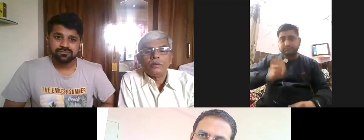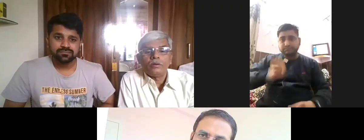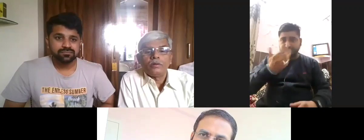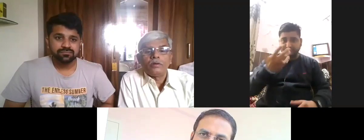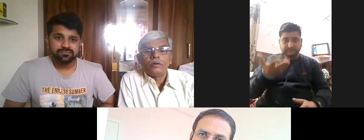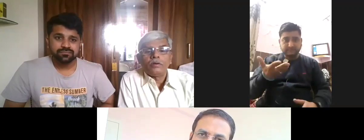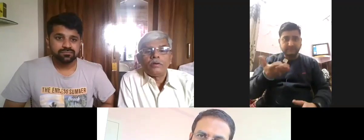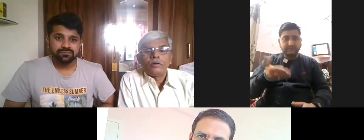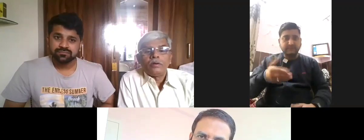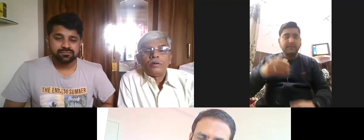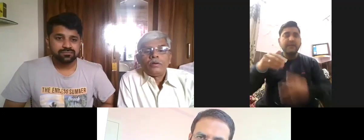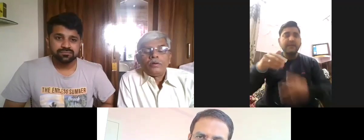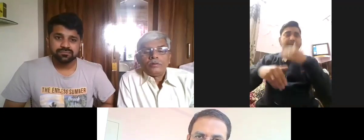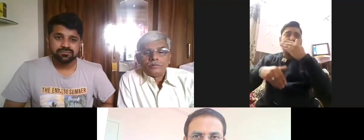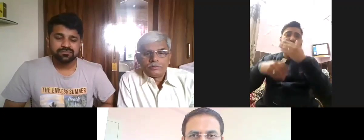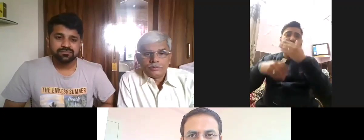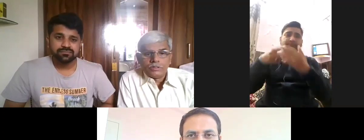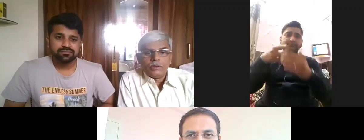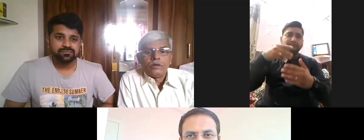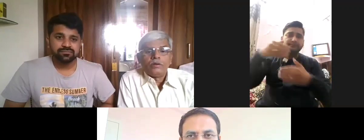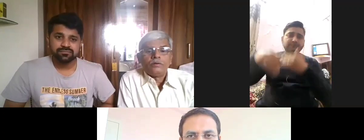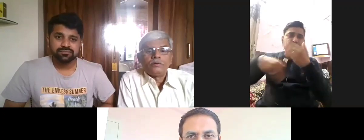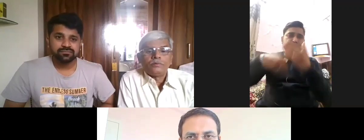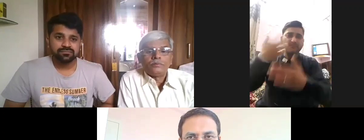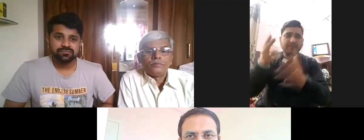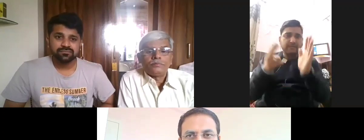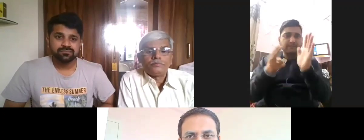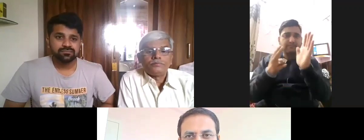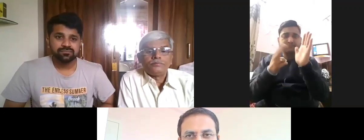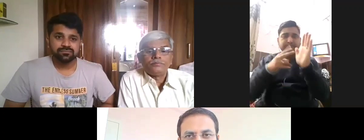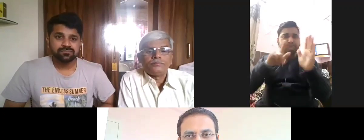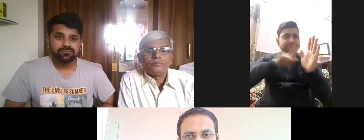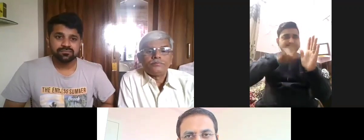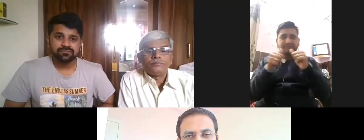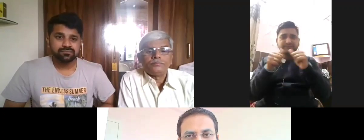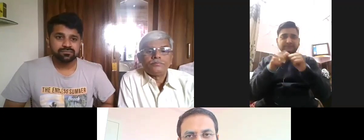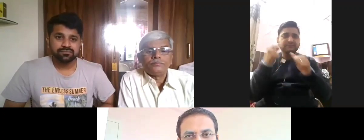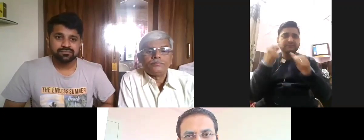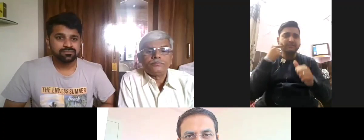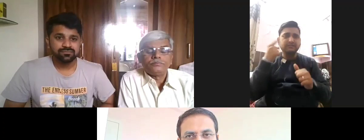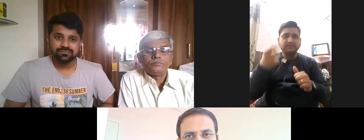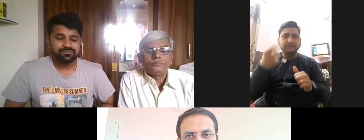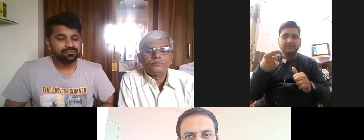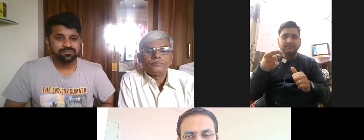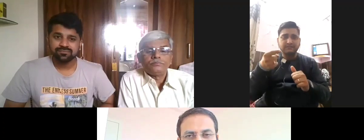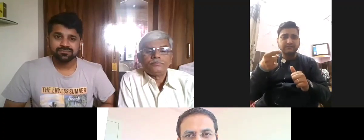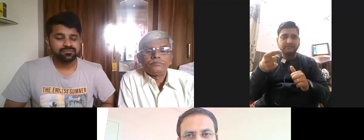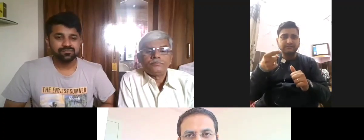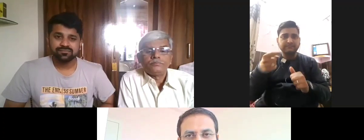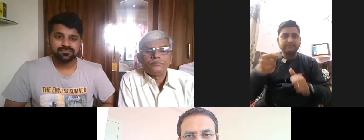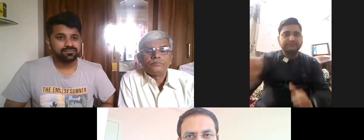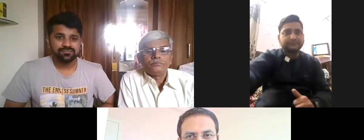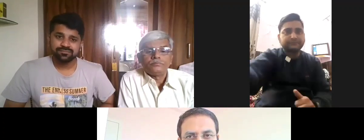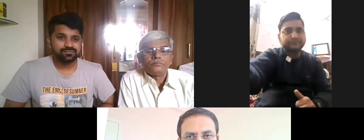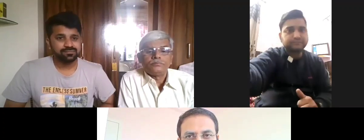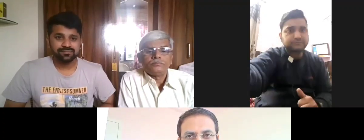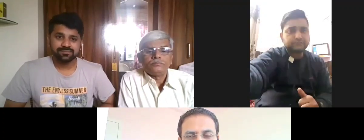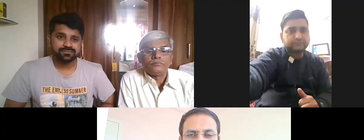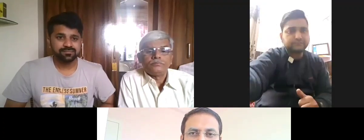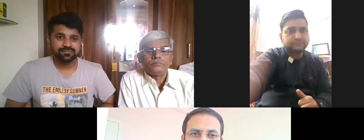लिए वो आत्मसाद हो रहे हैं, और क्या मैसेज है हमारे 137 करोड़ देशवासियों के